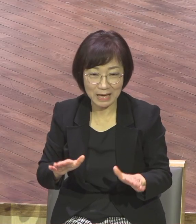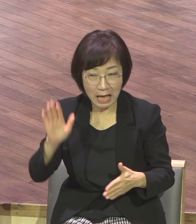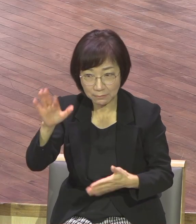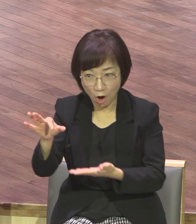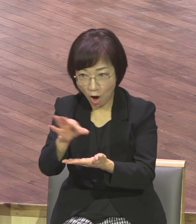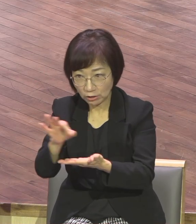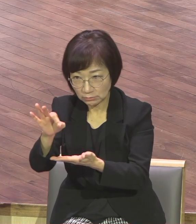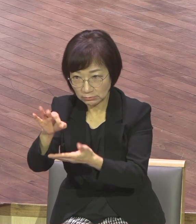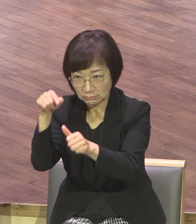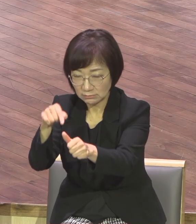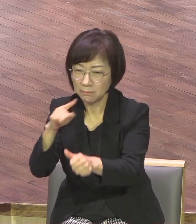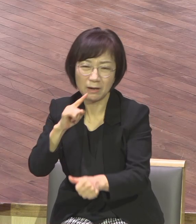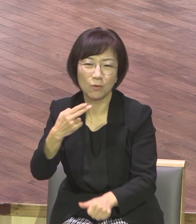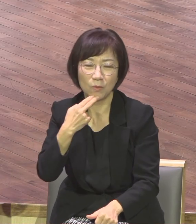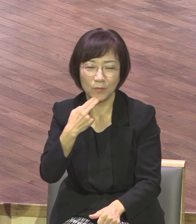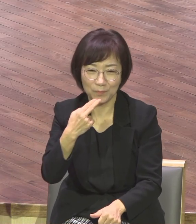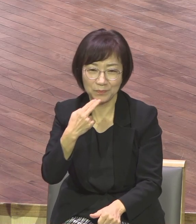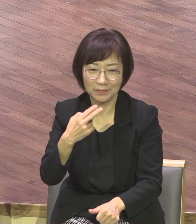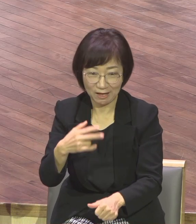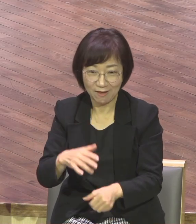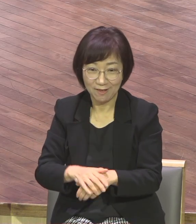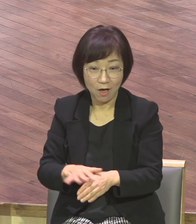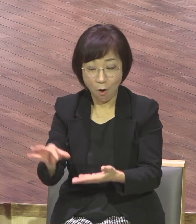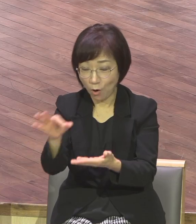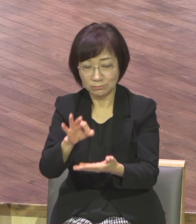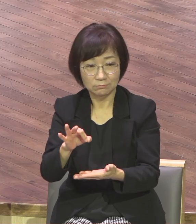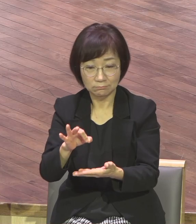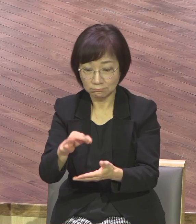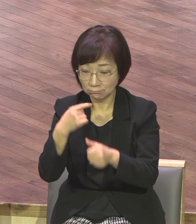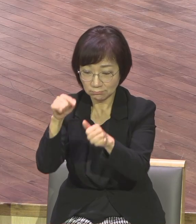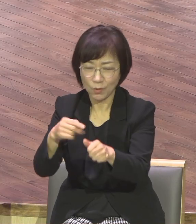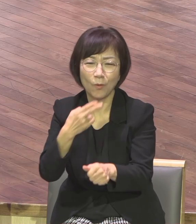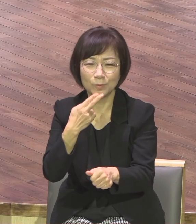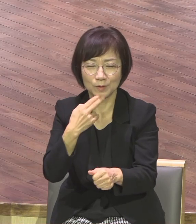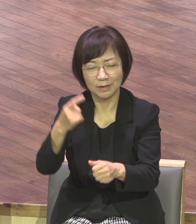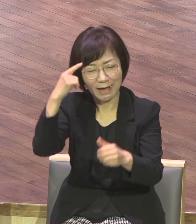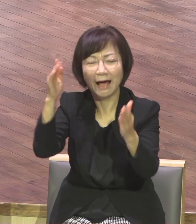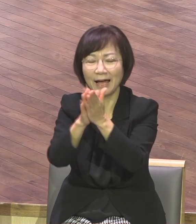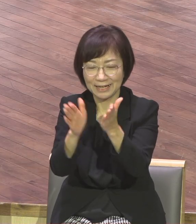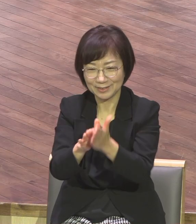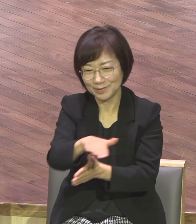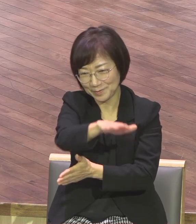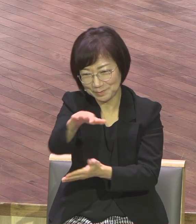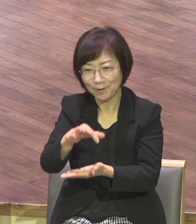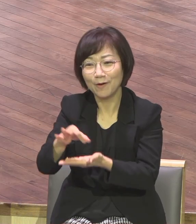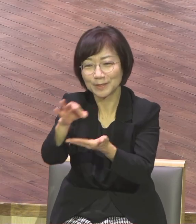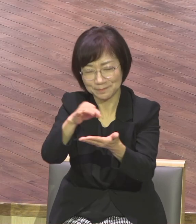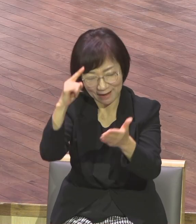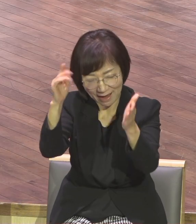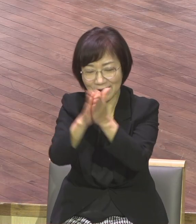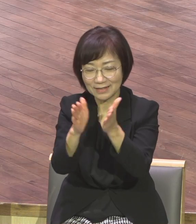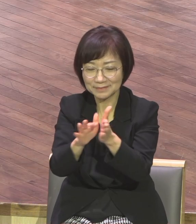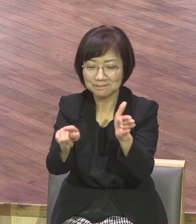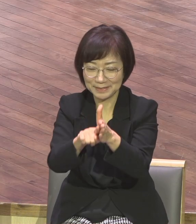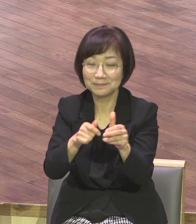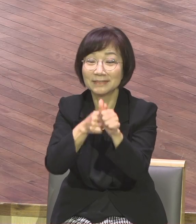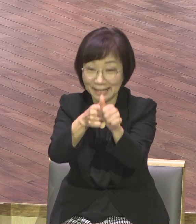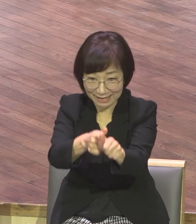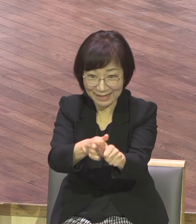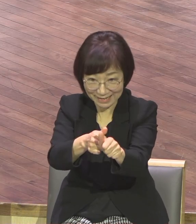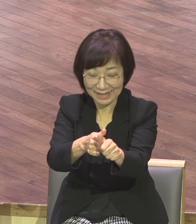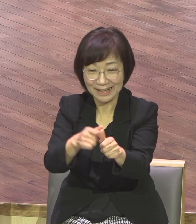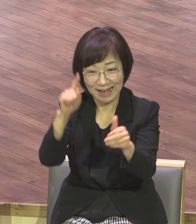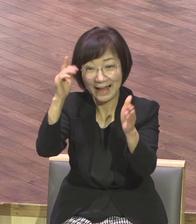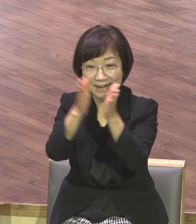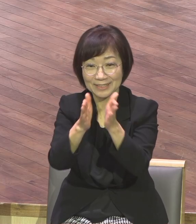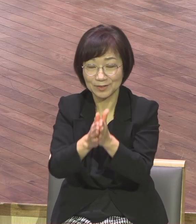채워져서 헌금 시간에 헌금도 안 합니다. 하나님 앞에서 각자가 하는 것입니다. 그렇기 때문에 전혀 뭐